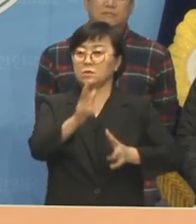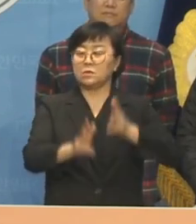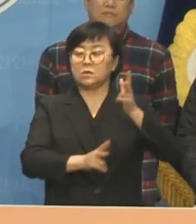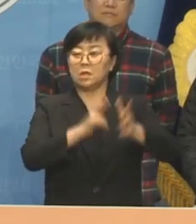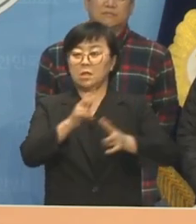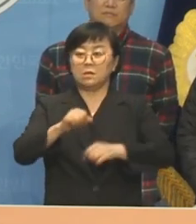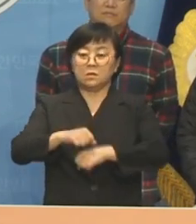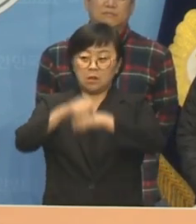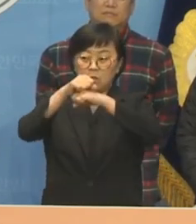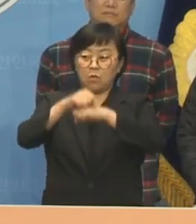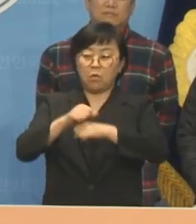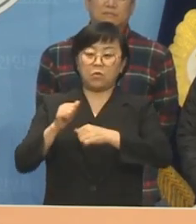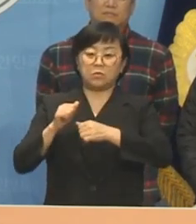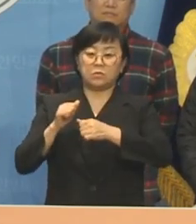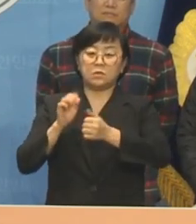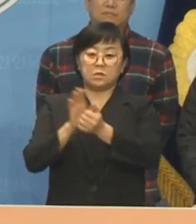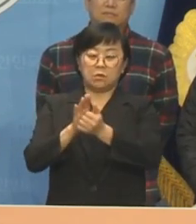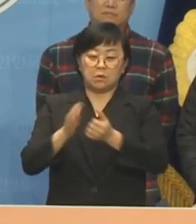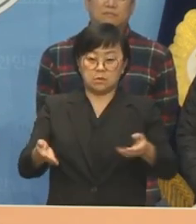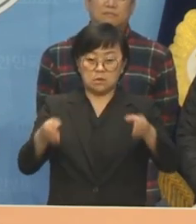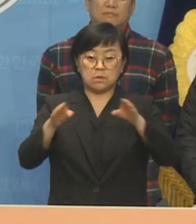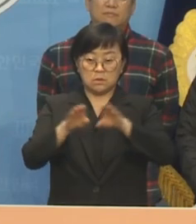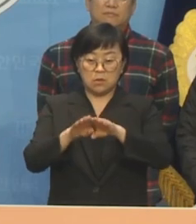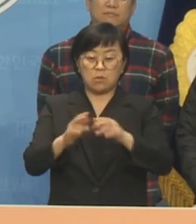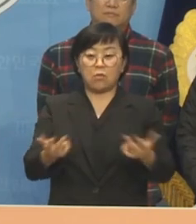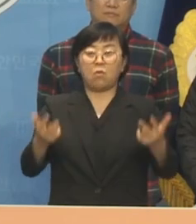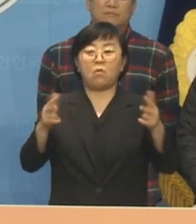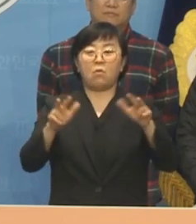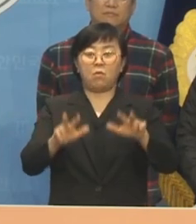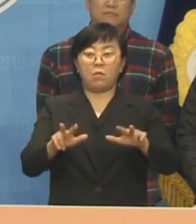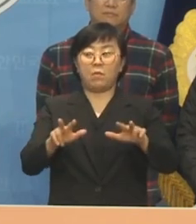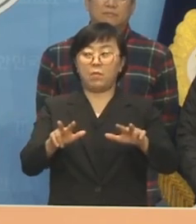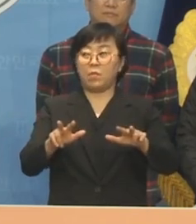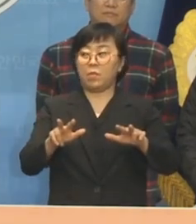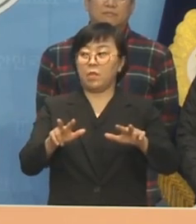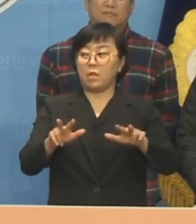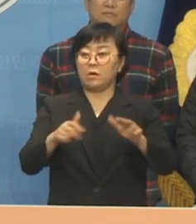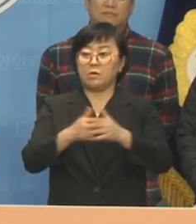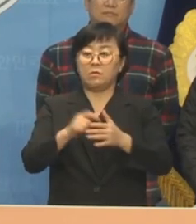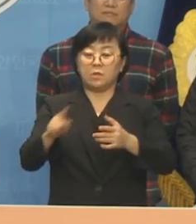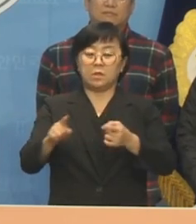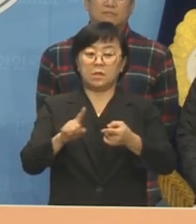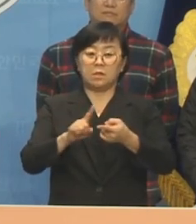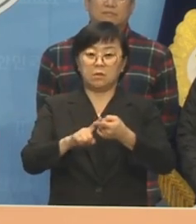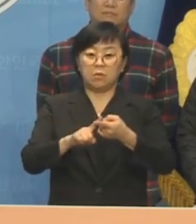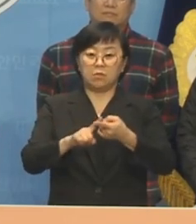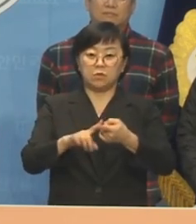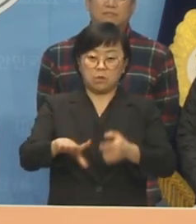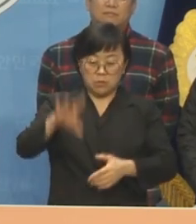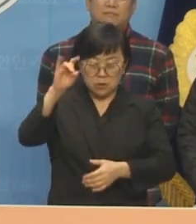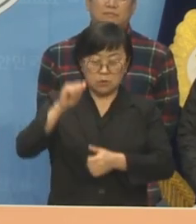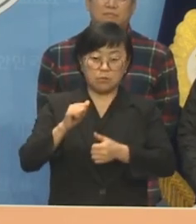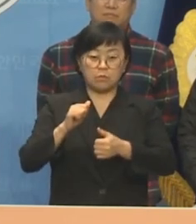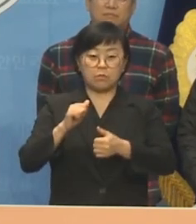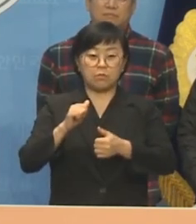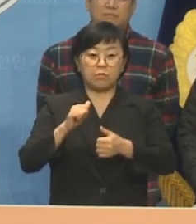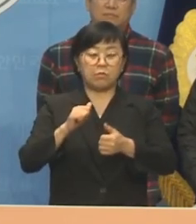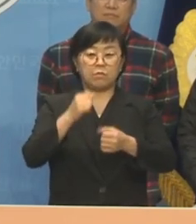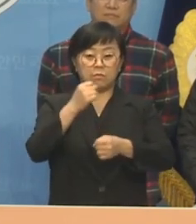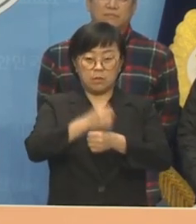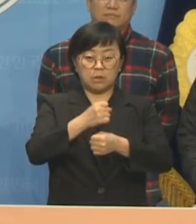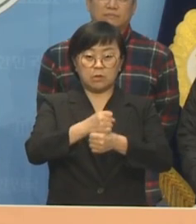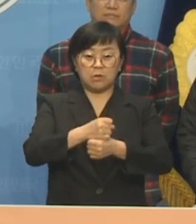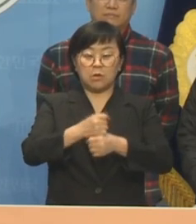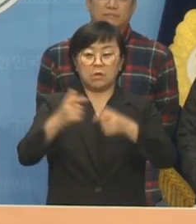창고 등 배치, 지원시설, 조리시설, 공원 등 비화약 취급시설을 우선 배치하여 주변